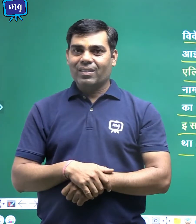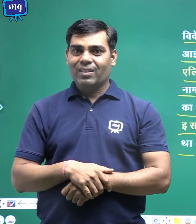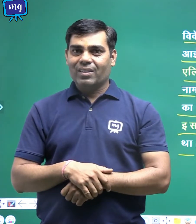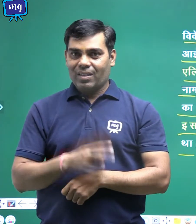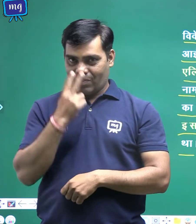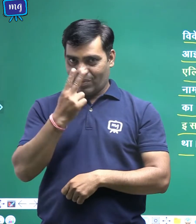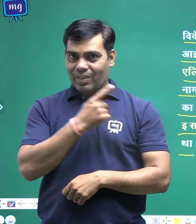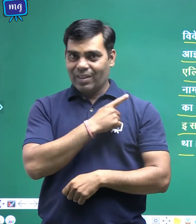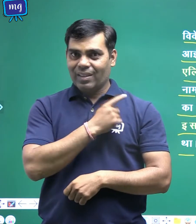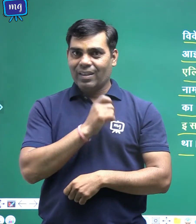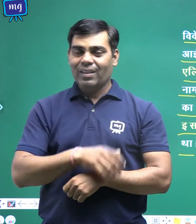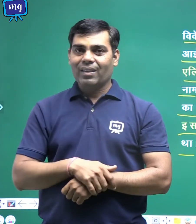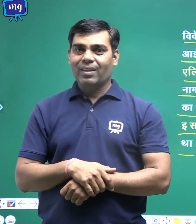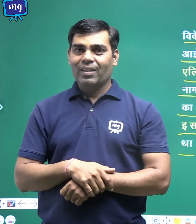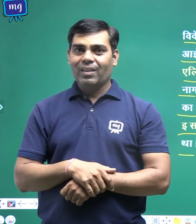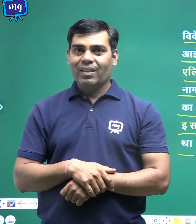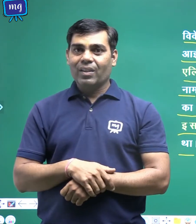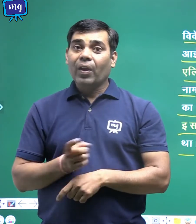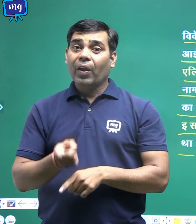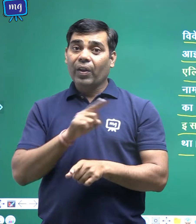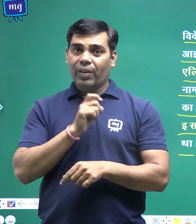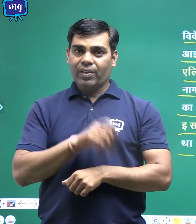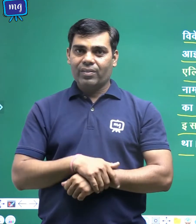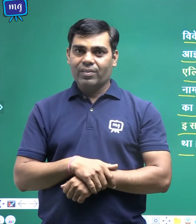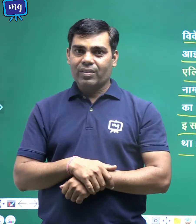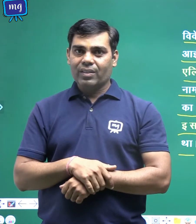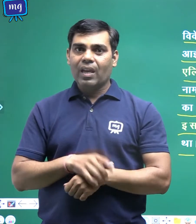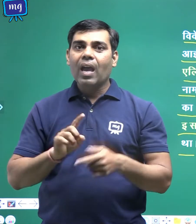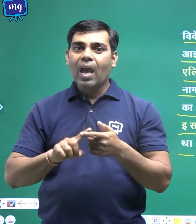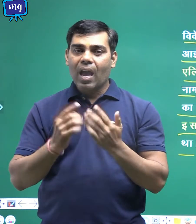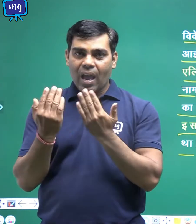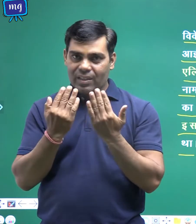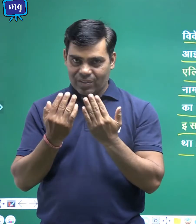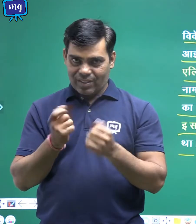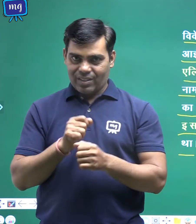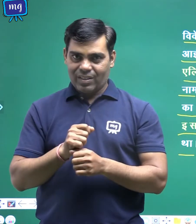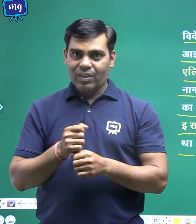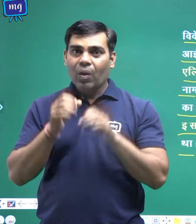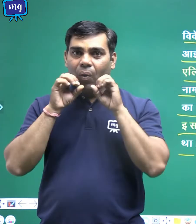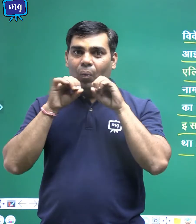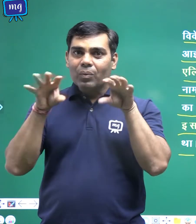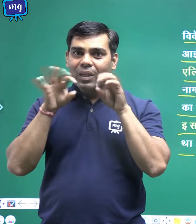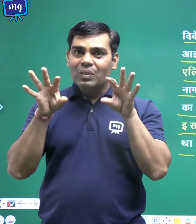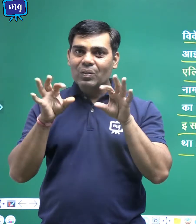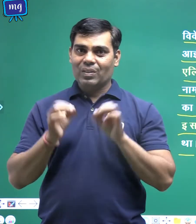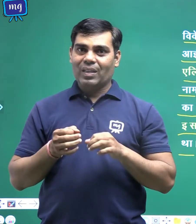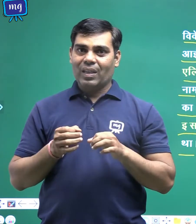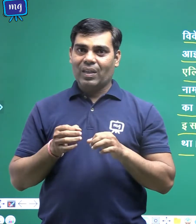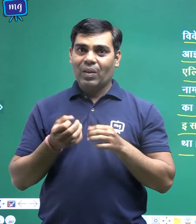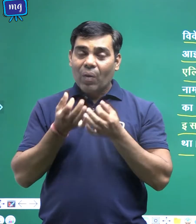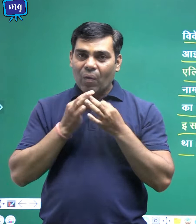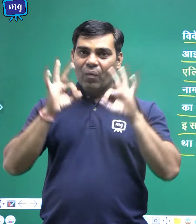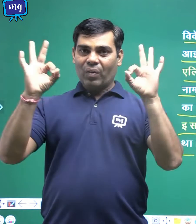आपको दिखाई दे रहे हैं। इन्हीं की शिक्षा या उपदेशों से प्रभावित